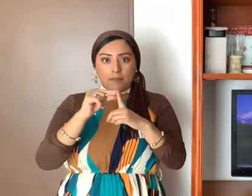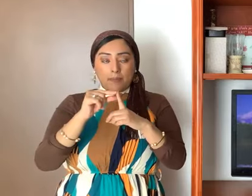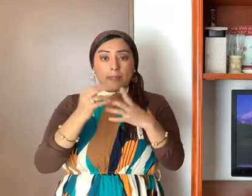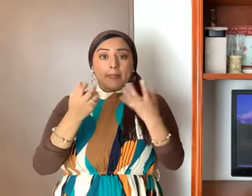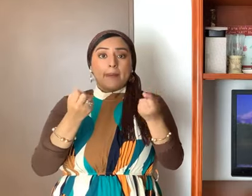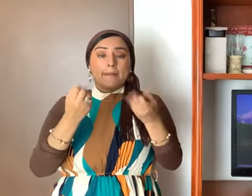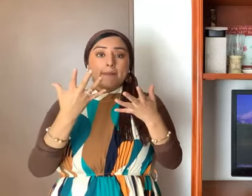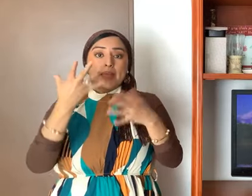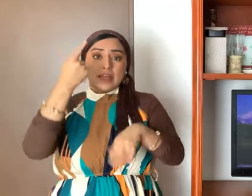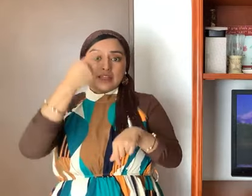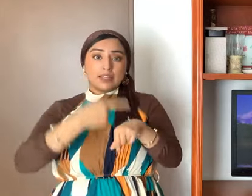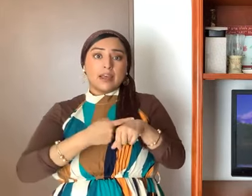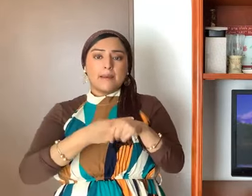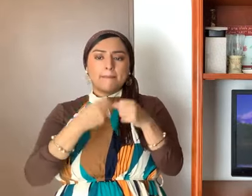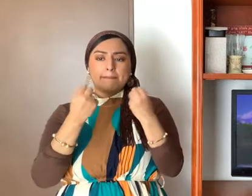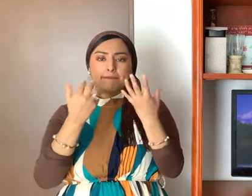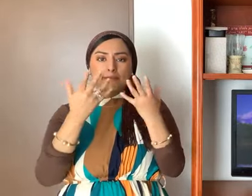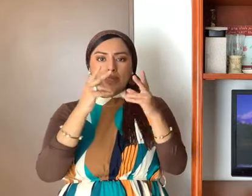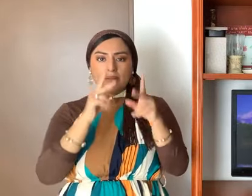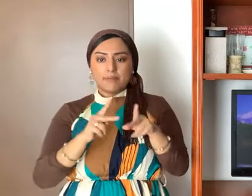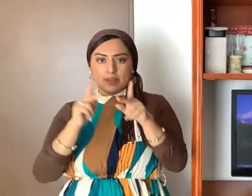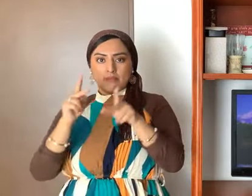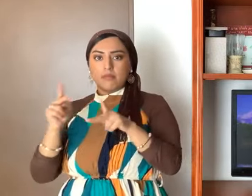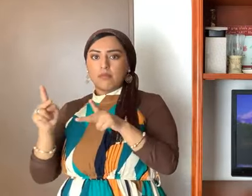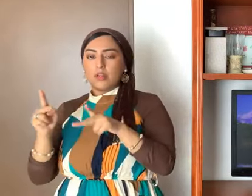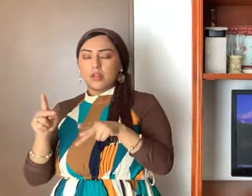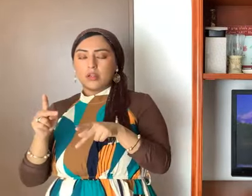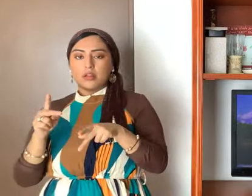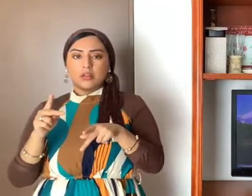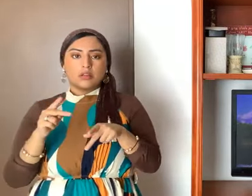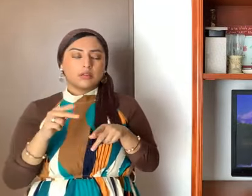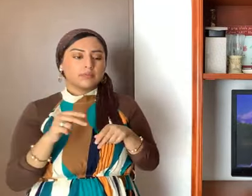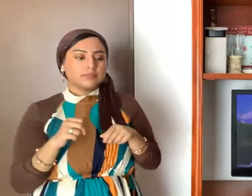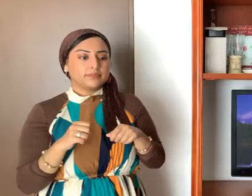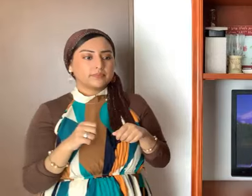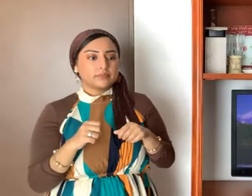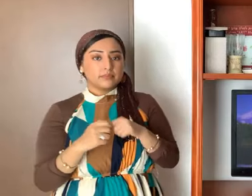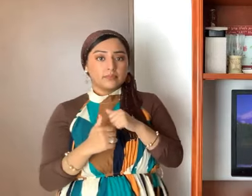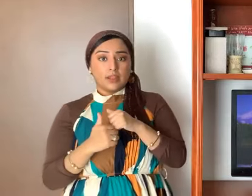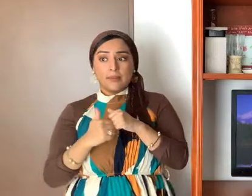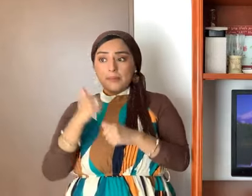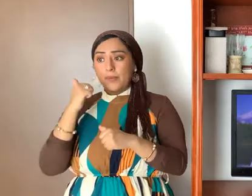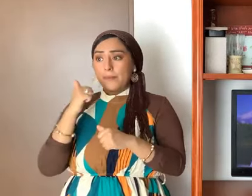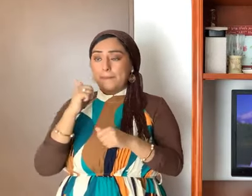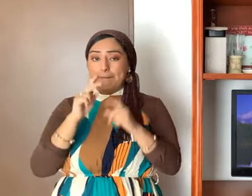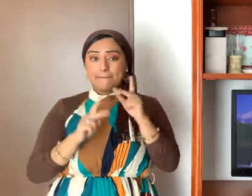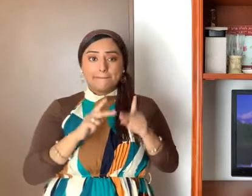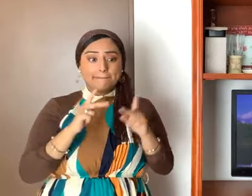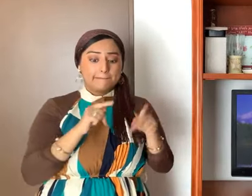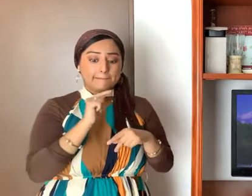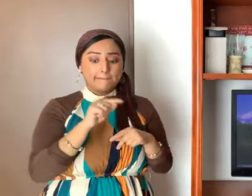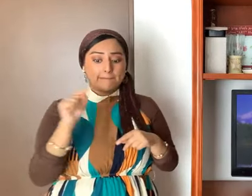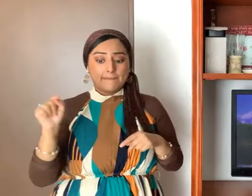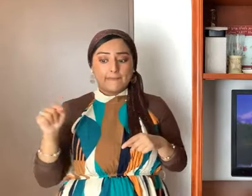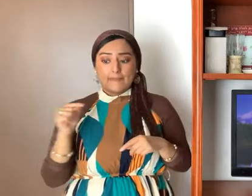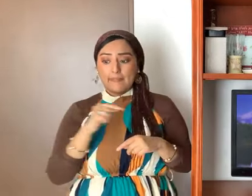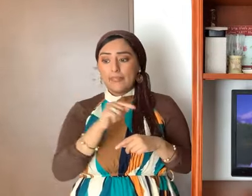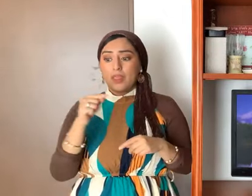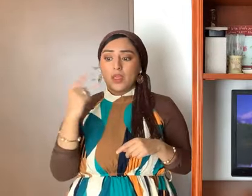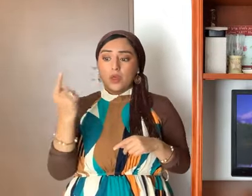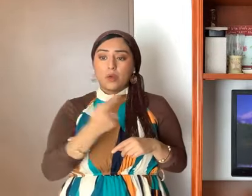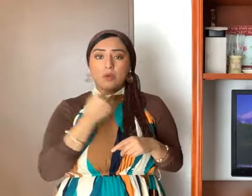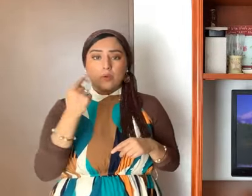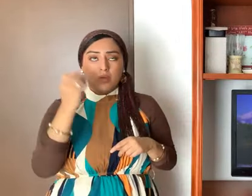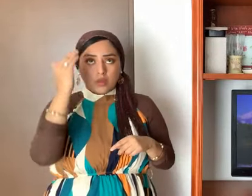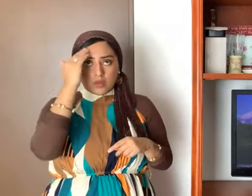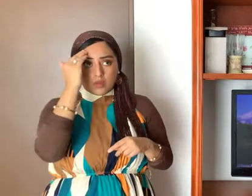Muchas veces, en muchas almas, no digo una, ni dos, ni tres, en la mayoría de las almas, nos damos cuenta